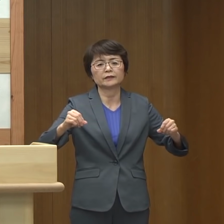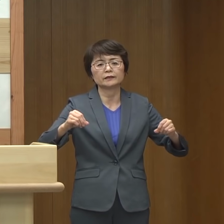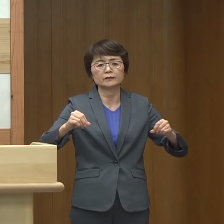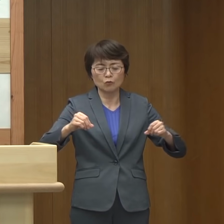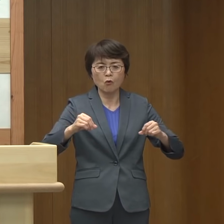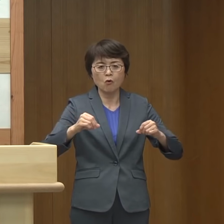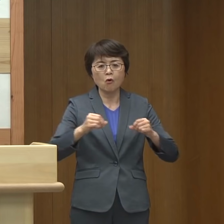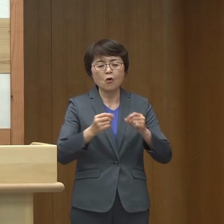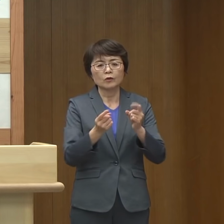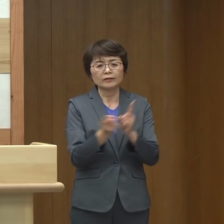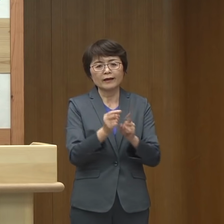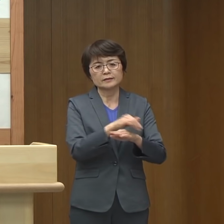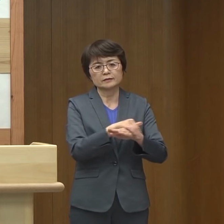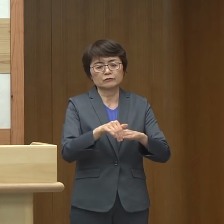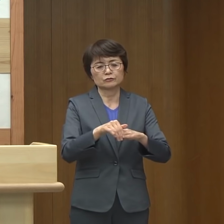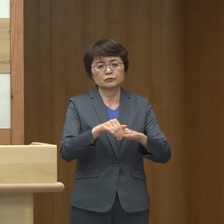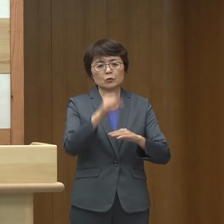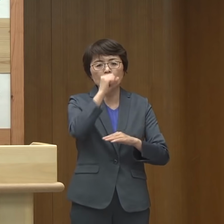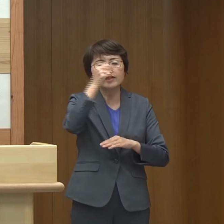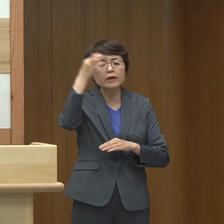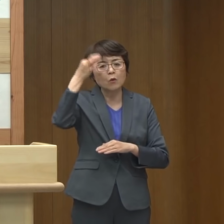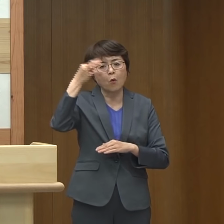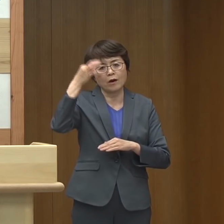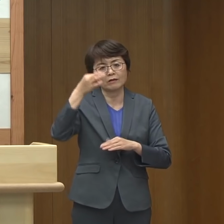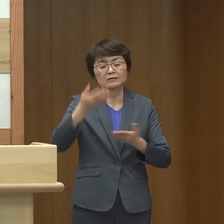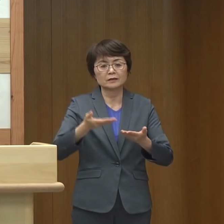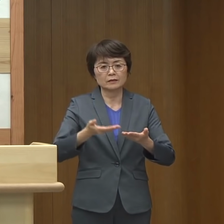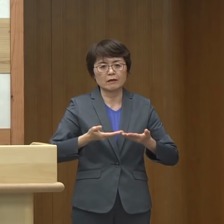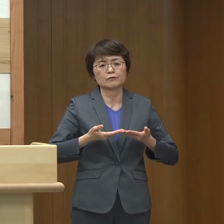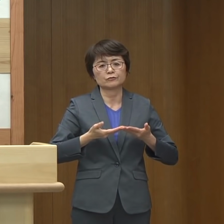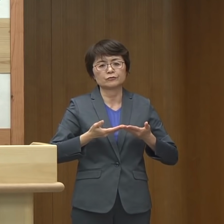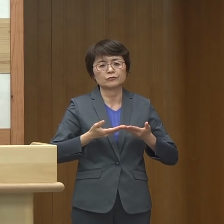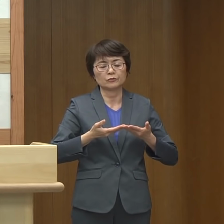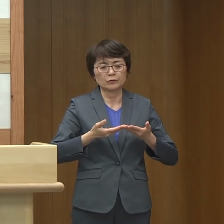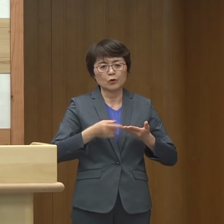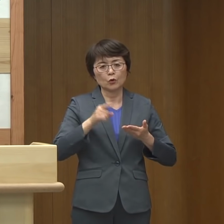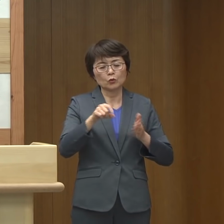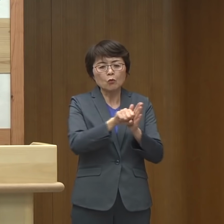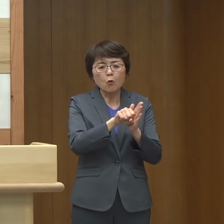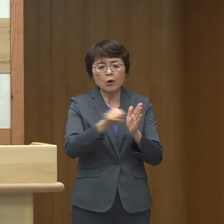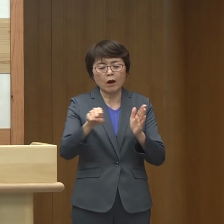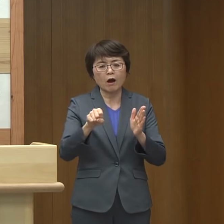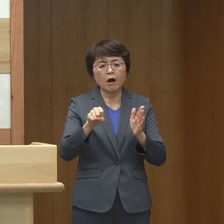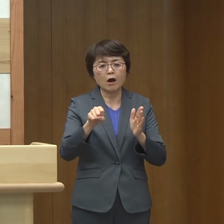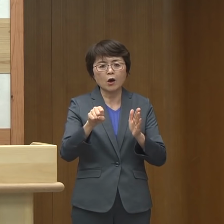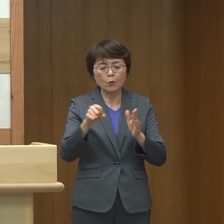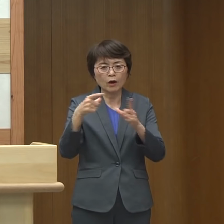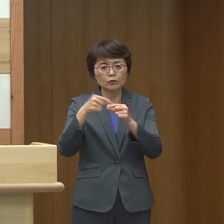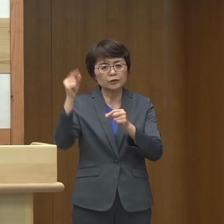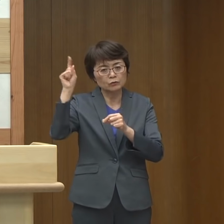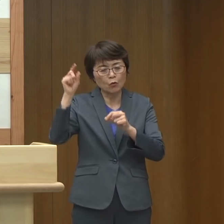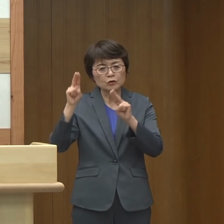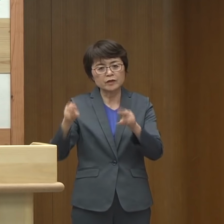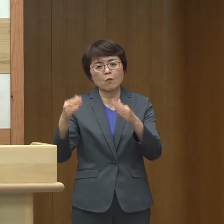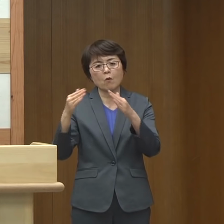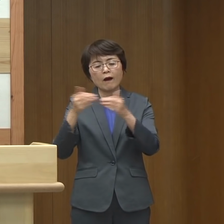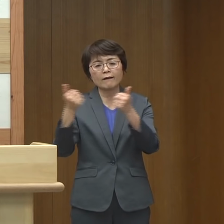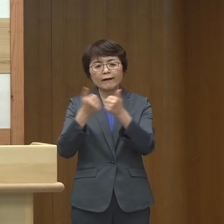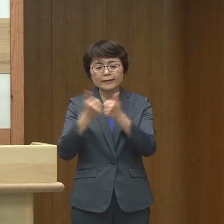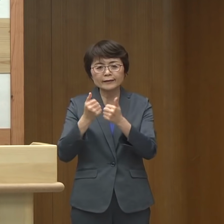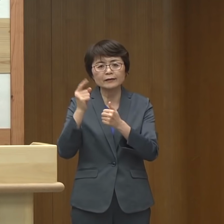されております。その効果は国の専門家会議において科学的な指標を用いて判断を